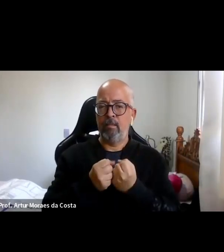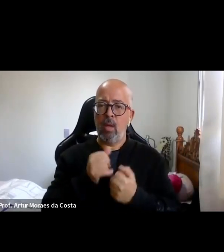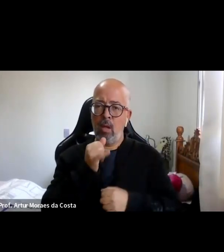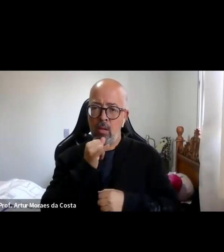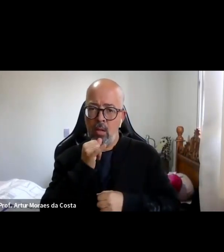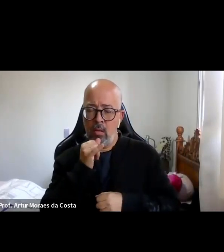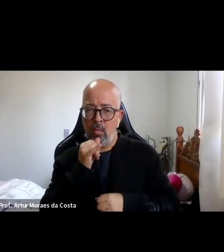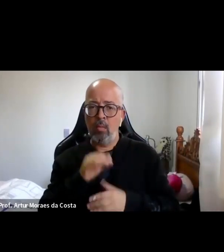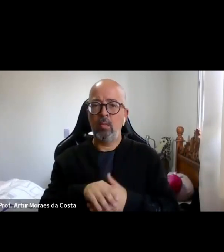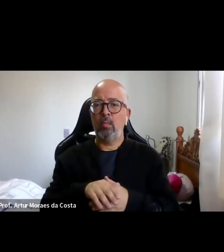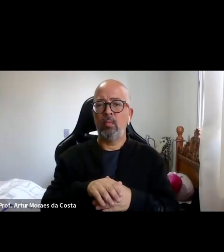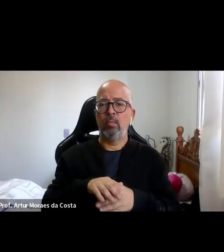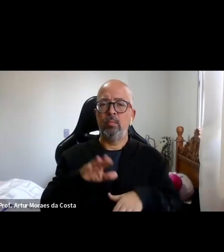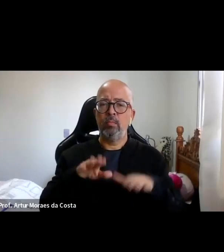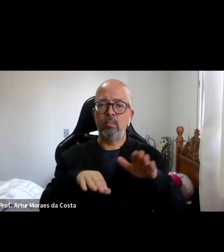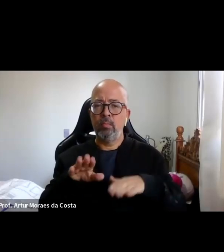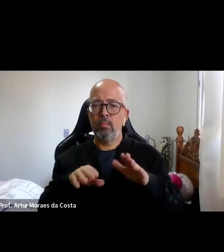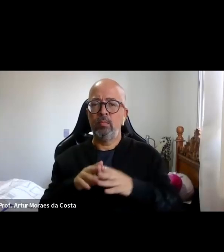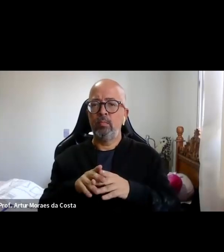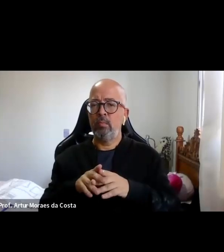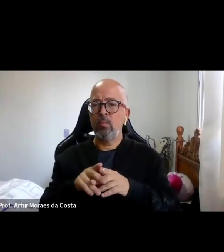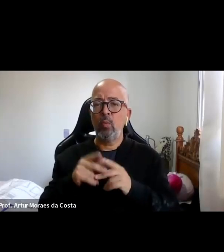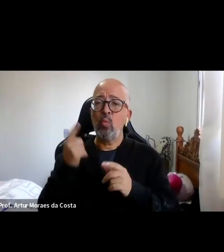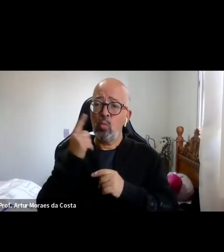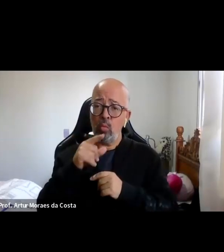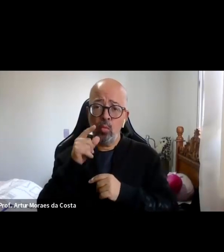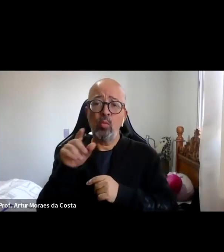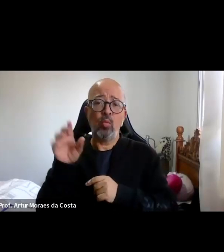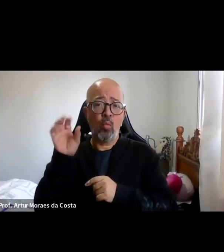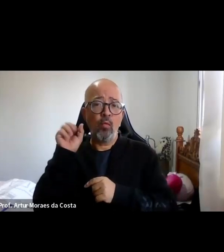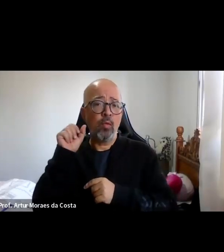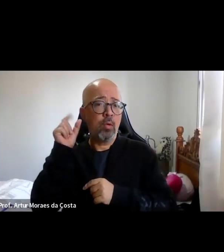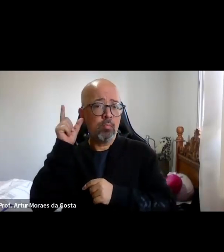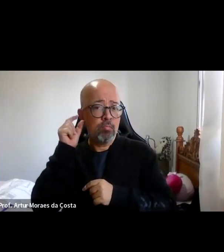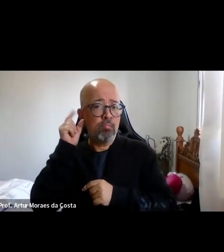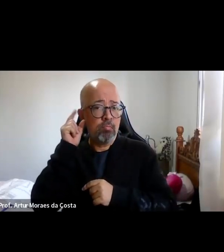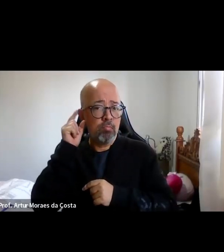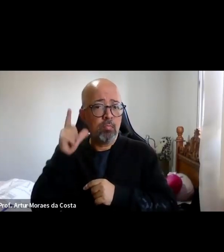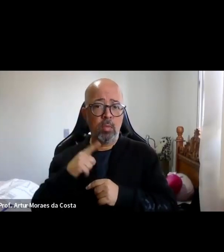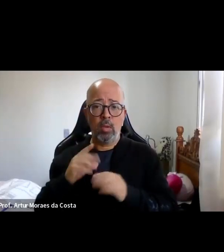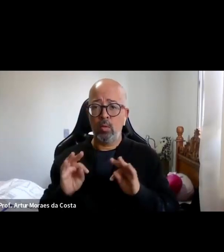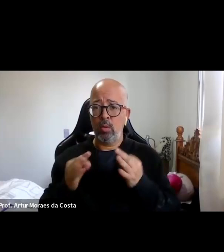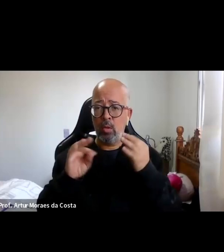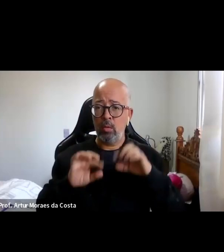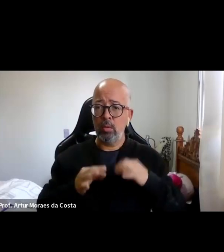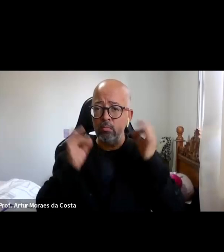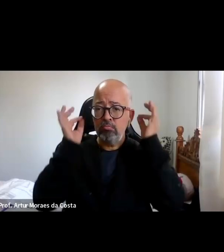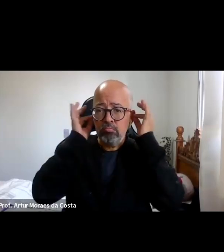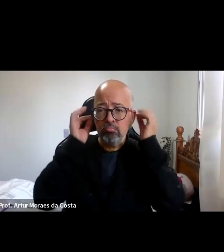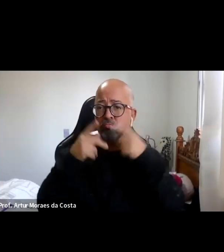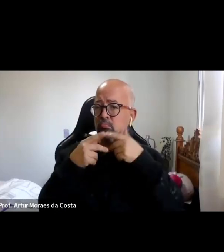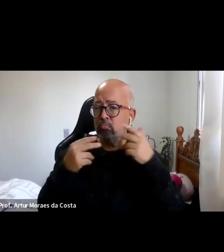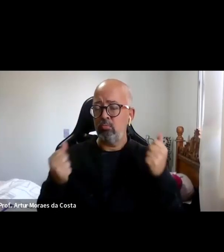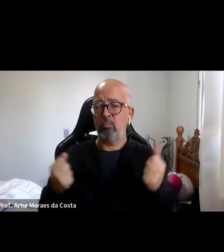o directamente acercándonos al oído y hablándole un poco en voz alta o al nivel que ella necesite